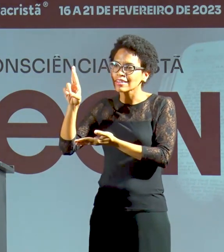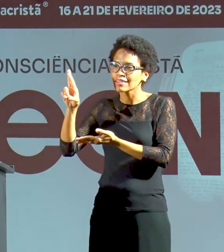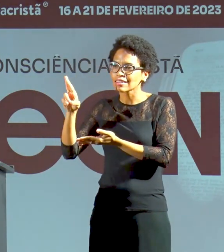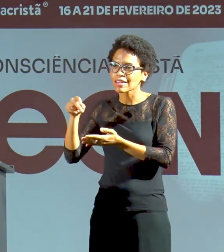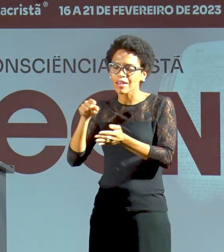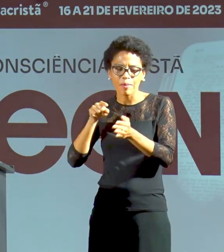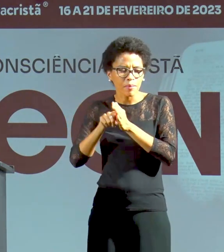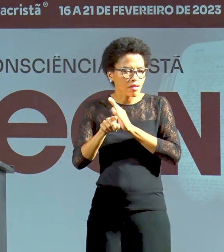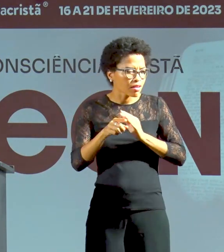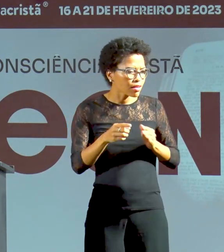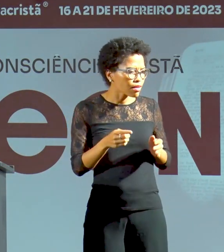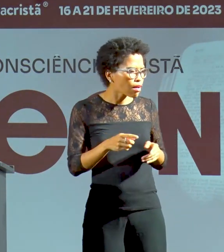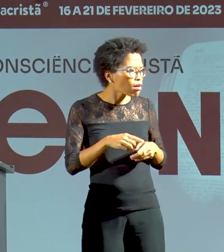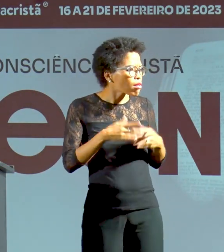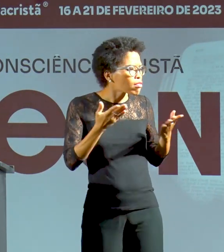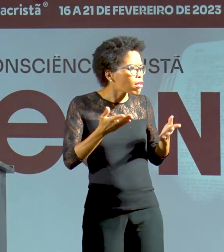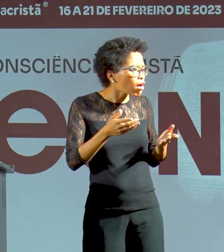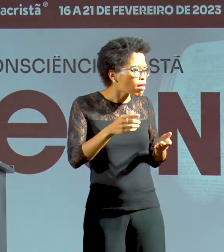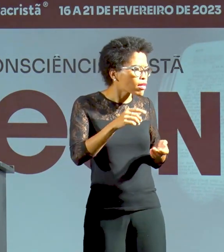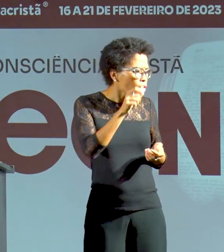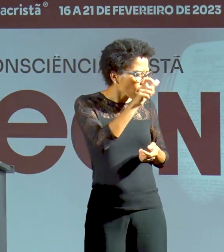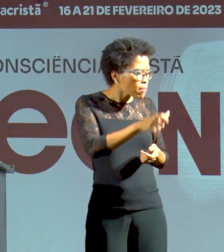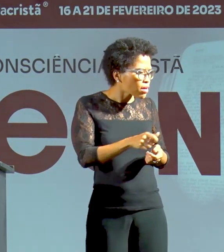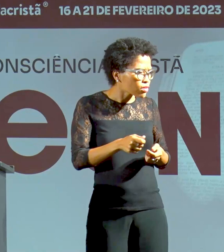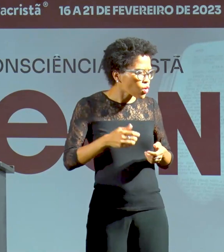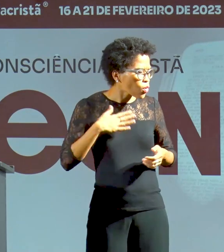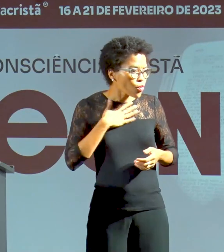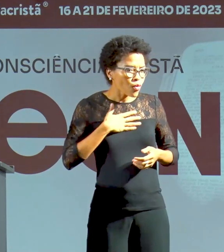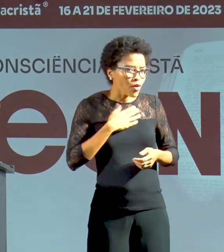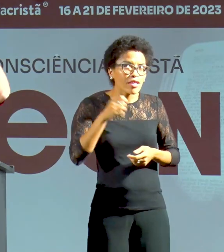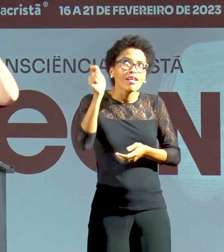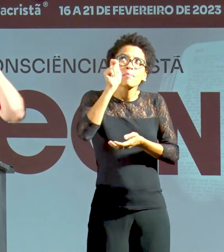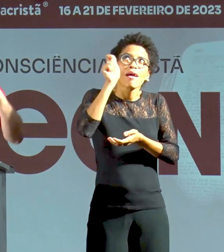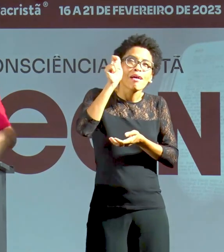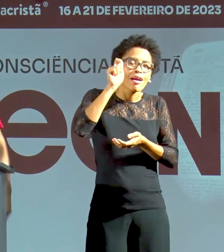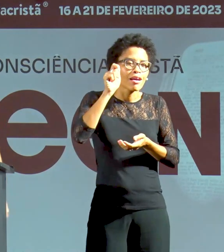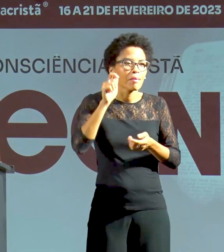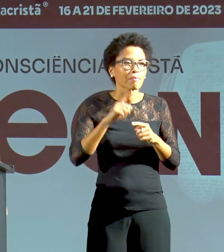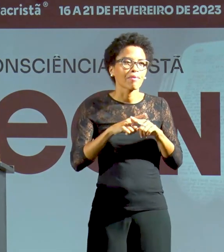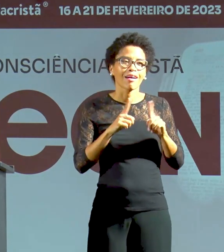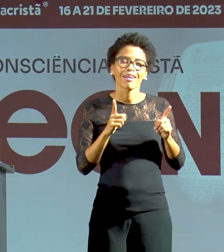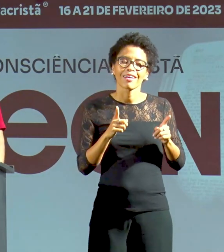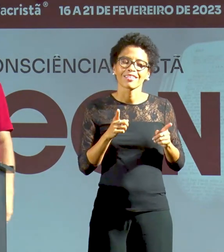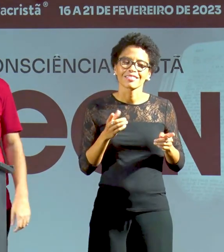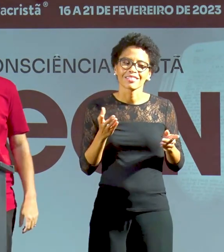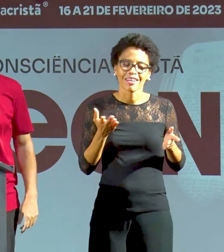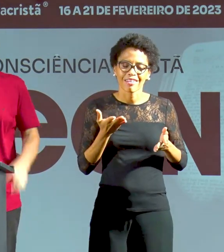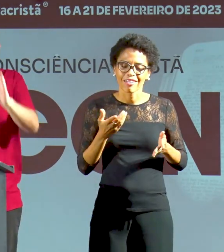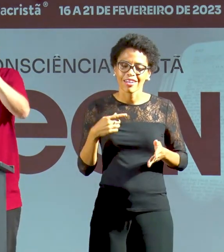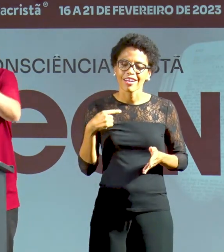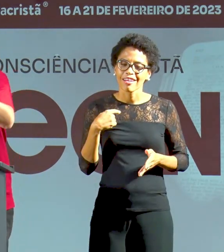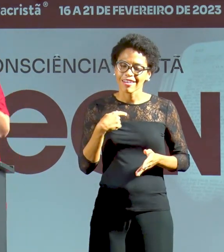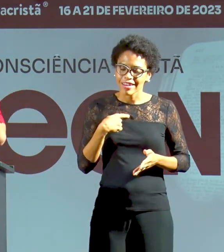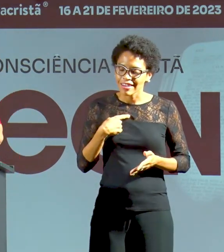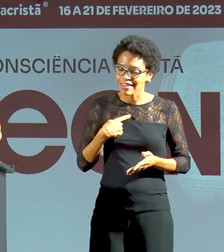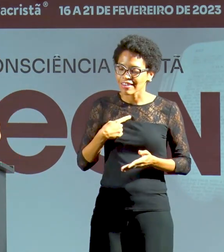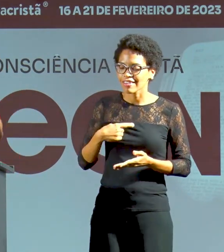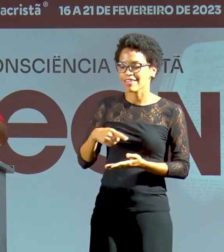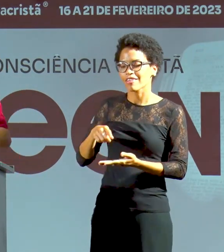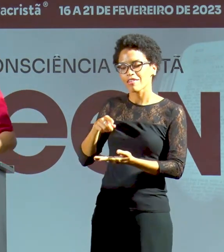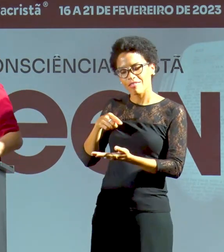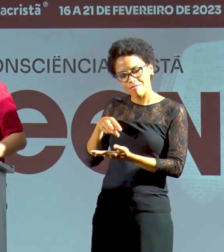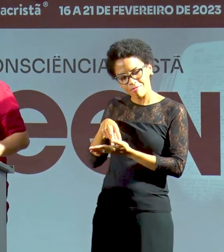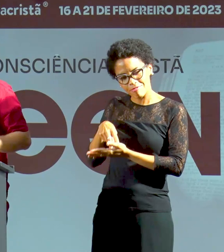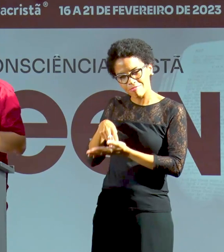pipa tal ele falou continua erguendo pipa mas agora eu tô preocupado com meu amigo que não conhece a Jesus mas olha que coisa